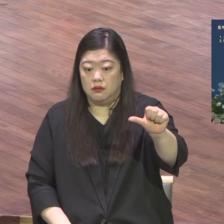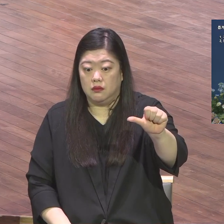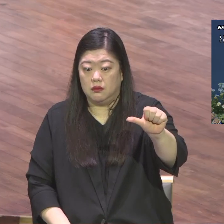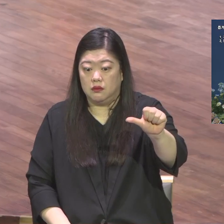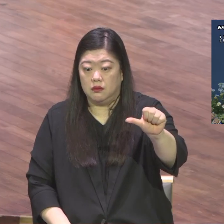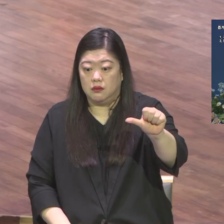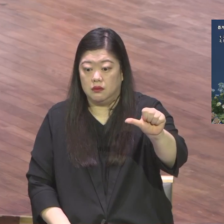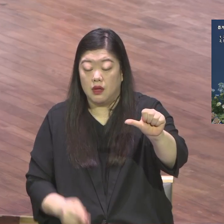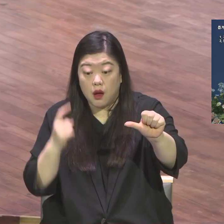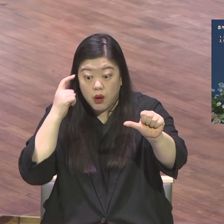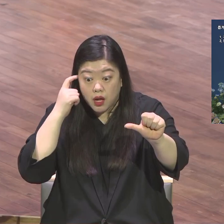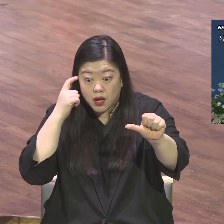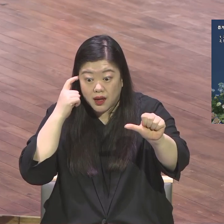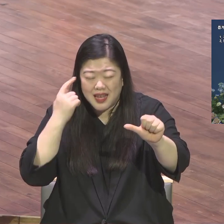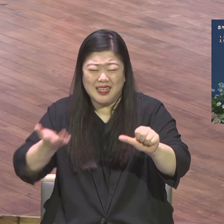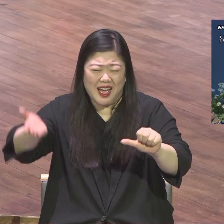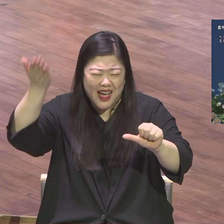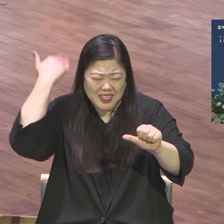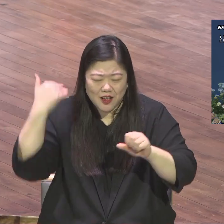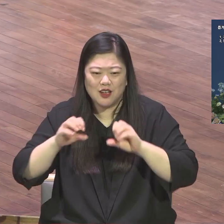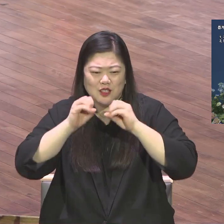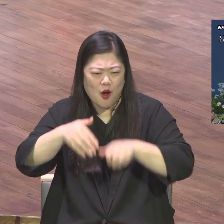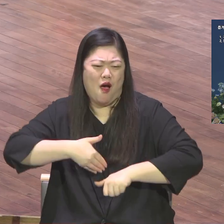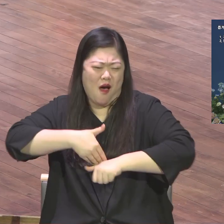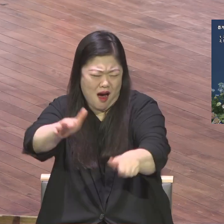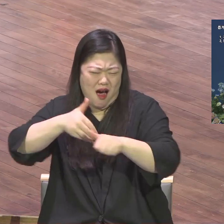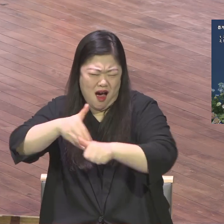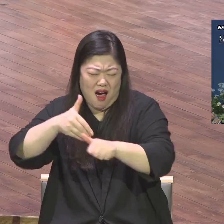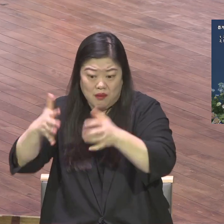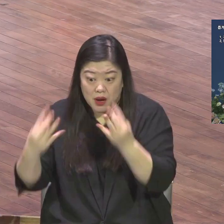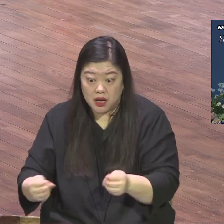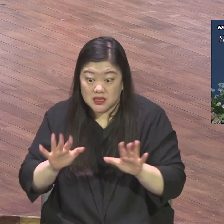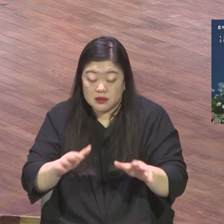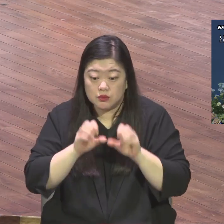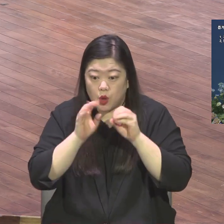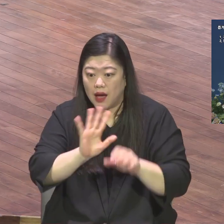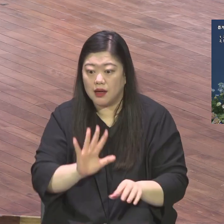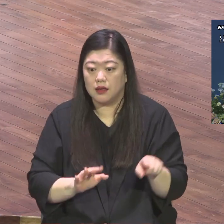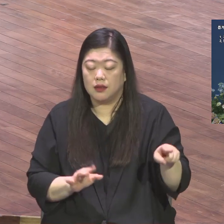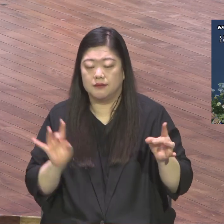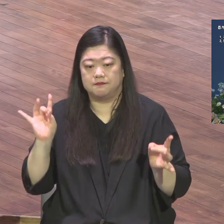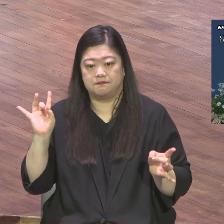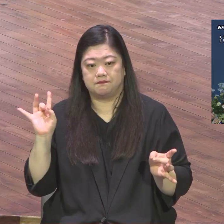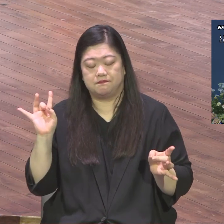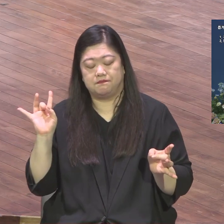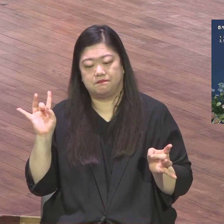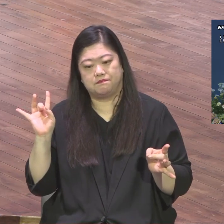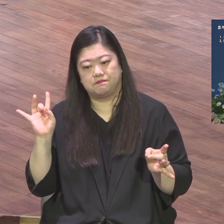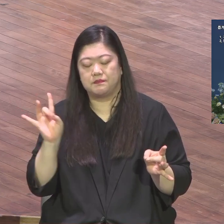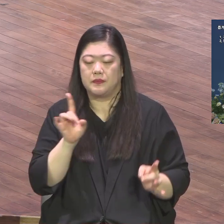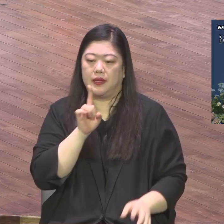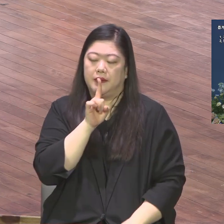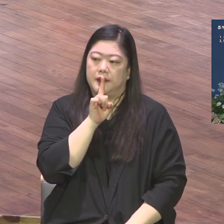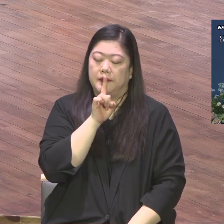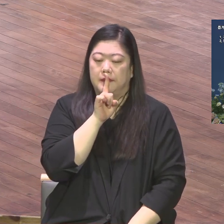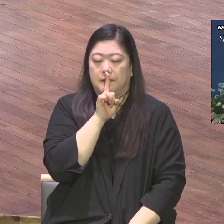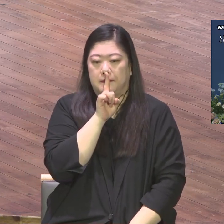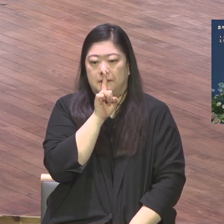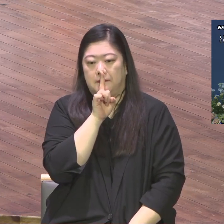침묵해 버렸어. 말을 안 해. 그리스도를 말을 안 해. 다시 말하면 전도를 안 해. 선교를 안